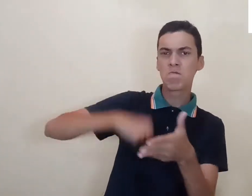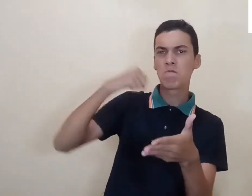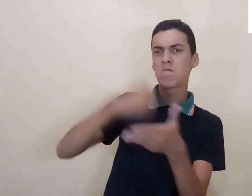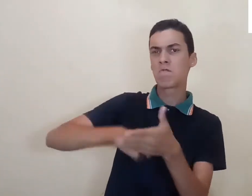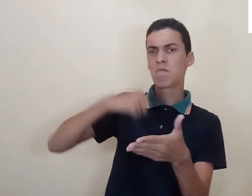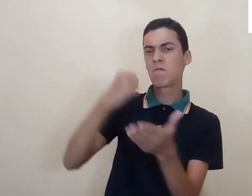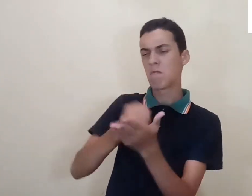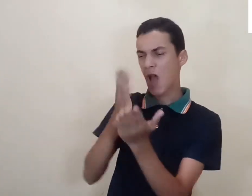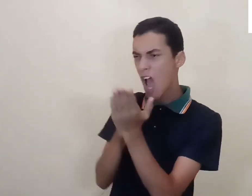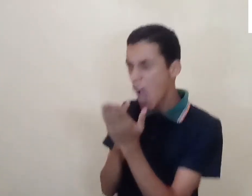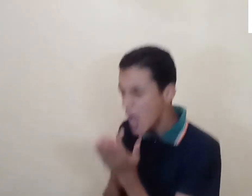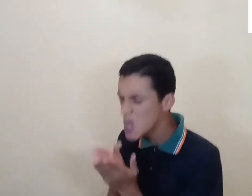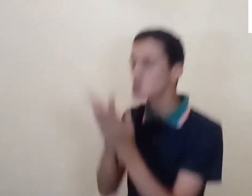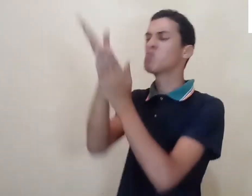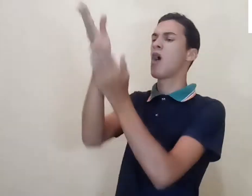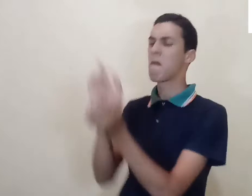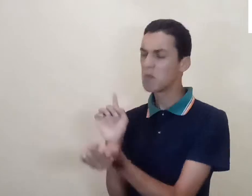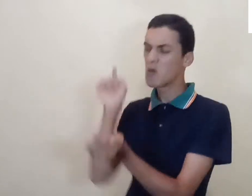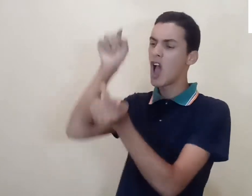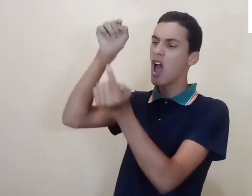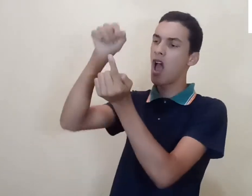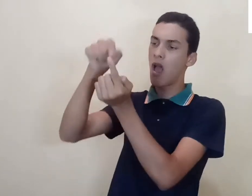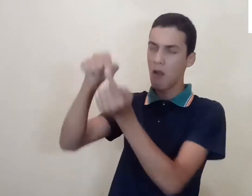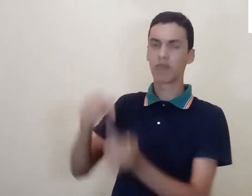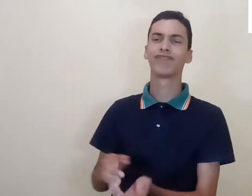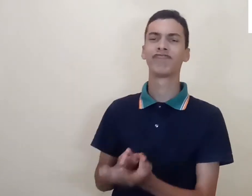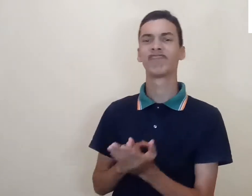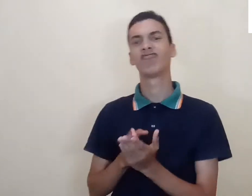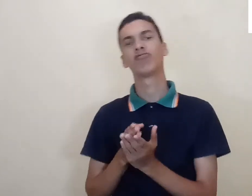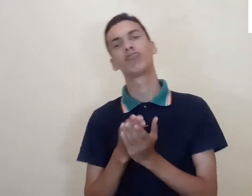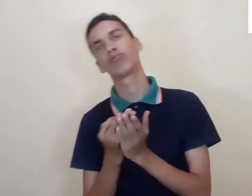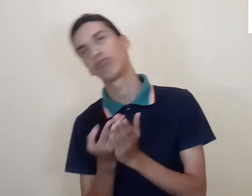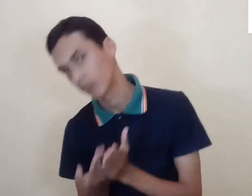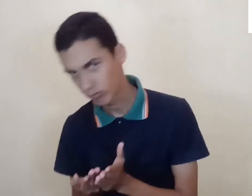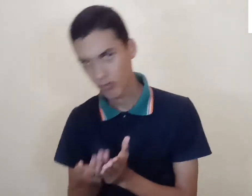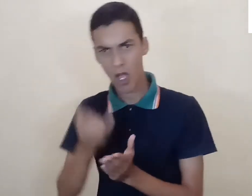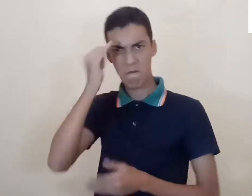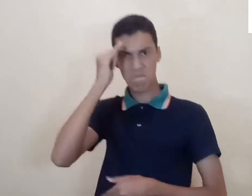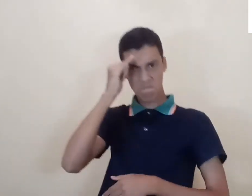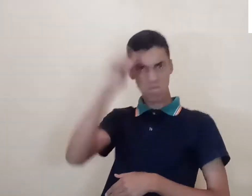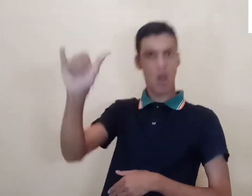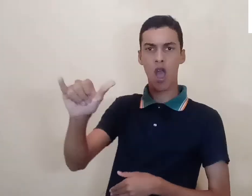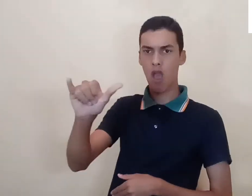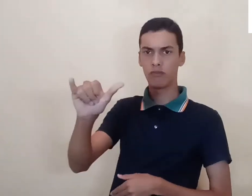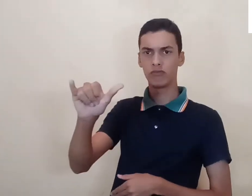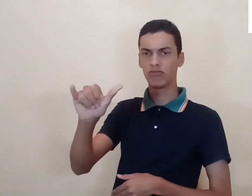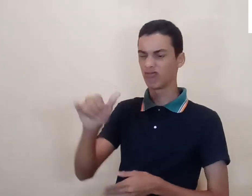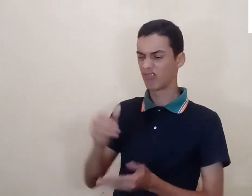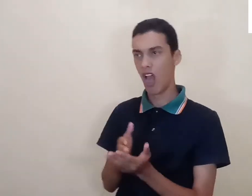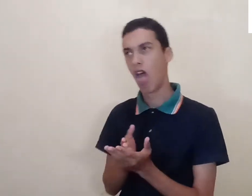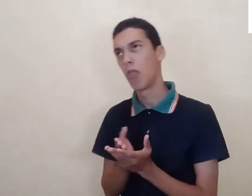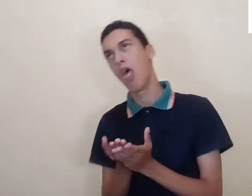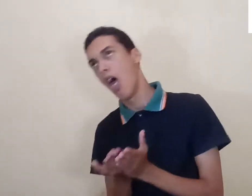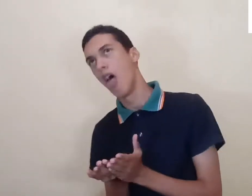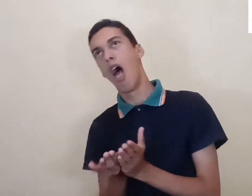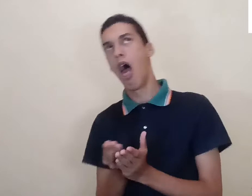refletindo sobre o resultado simplesmente, mas sim o que leva elas a ter aquele resultado. E tente espelhar